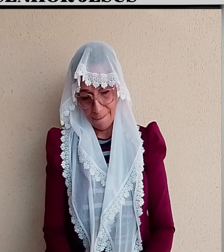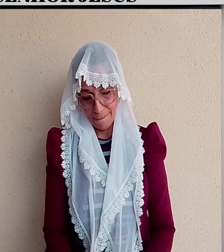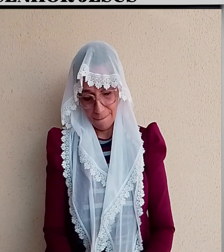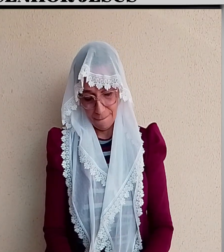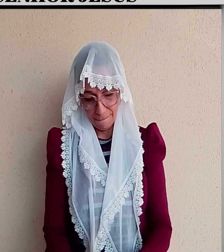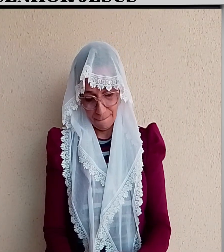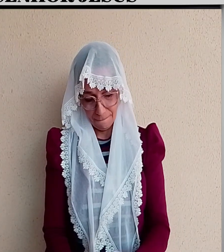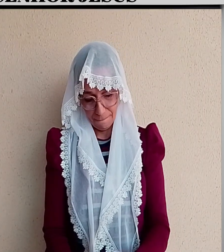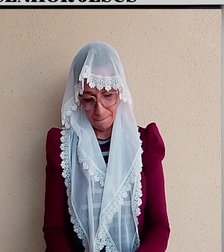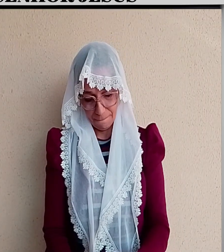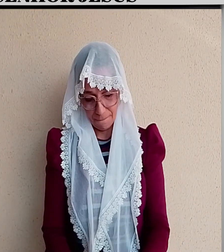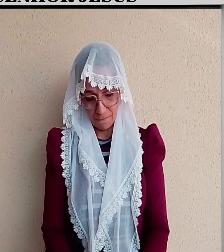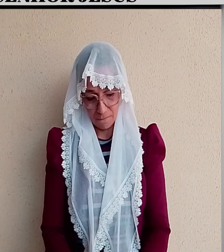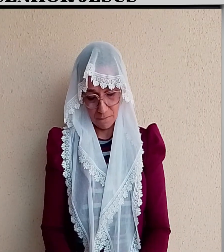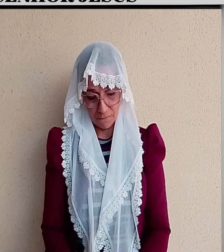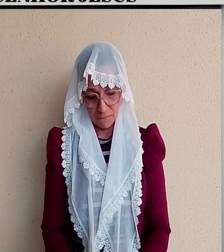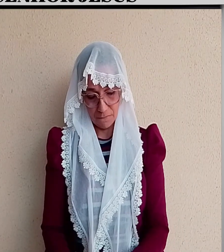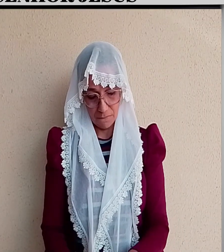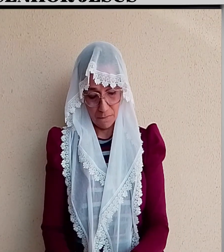Glória a Deus.